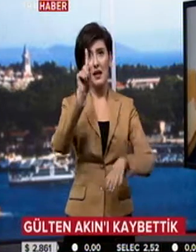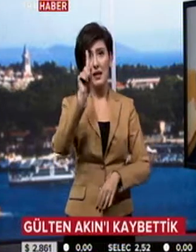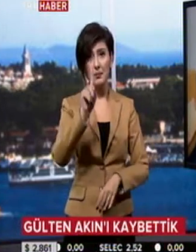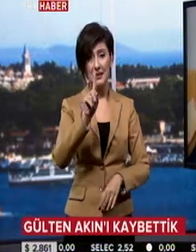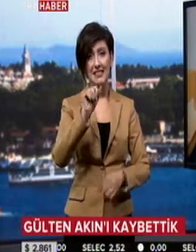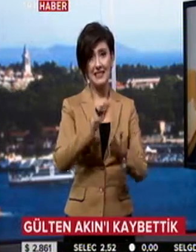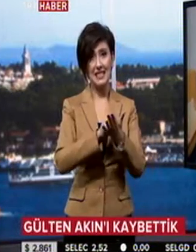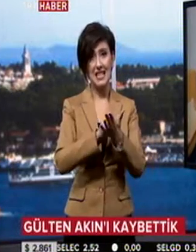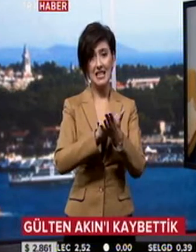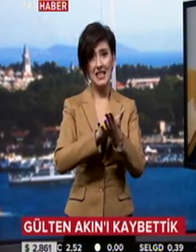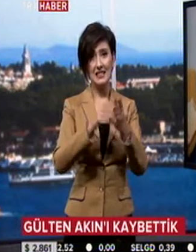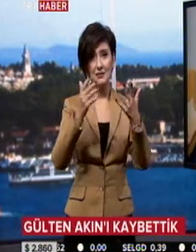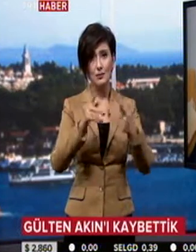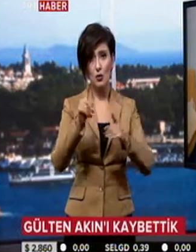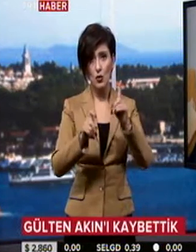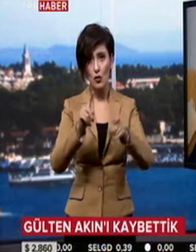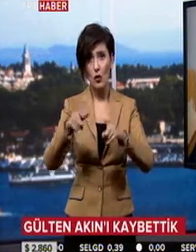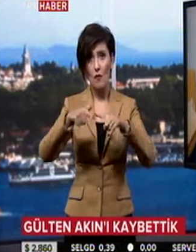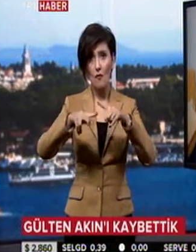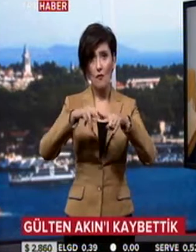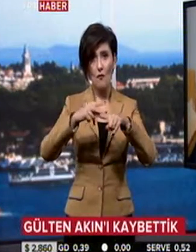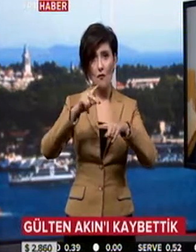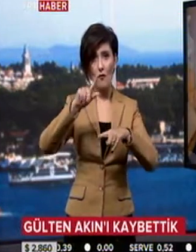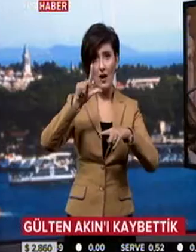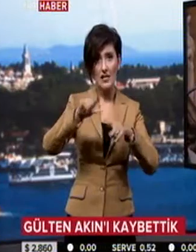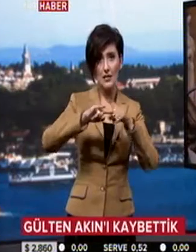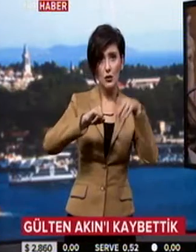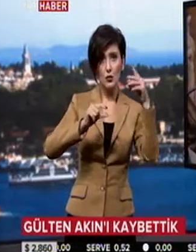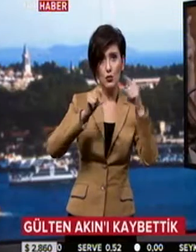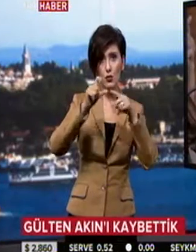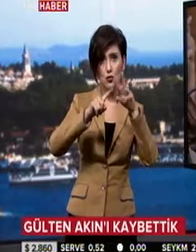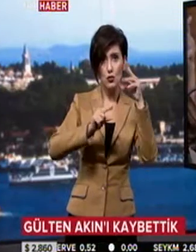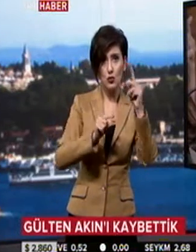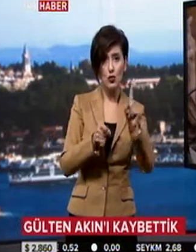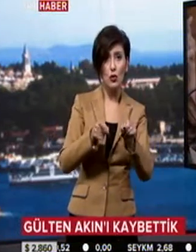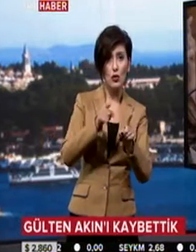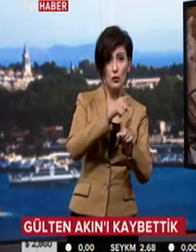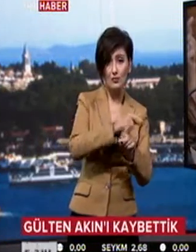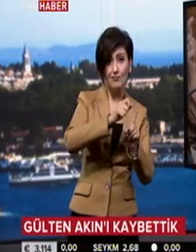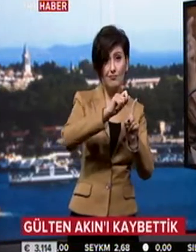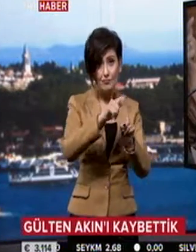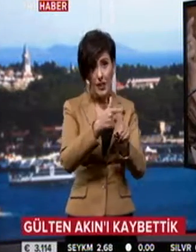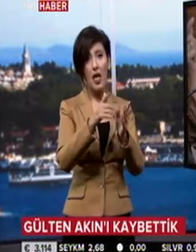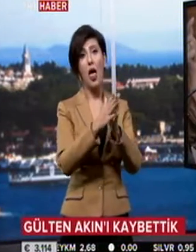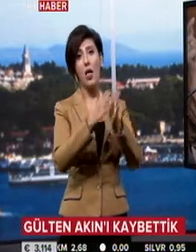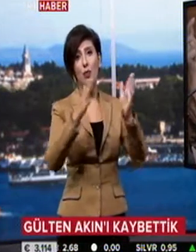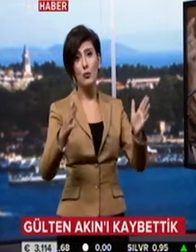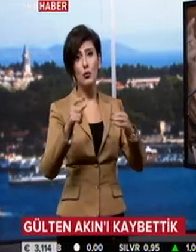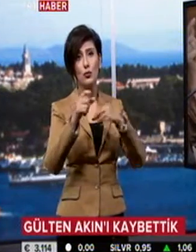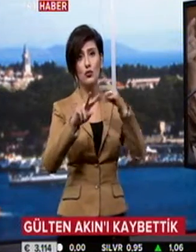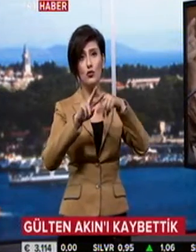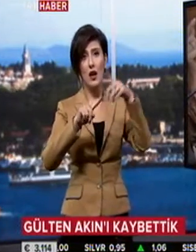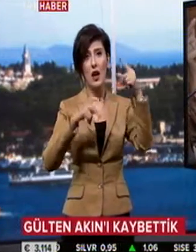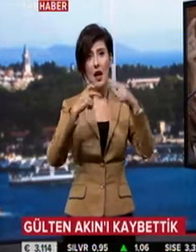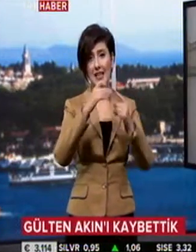yayımlandı. Bir gazetenin anketinde Fazıl Hüsnü Dağlarca'nın ardından en büyük